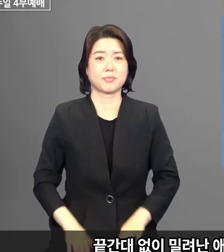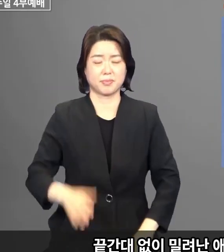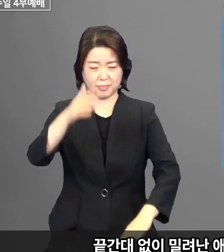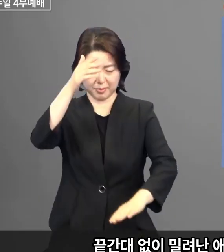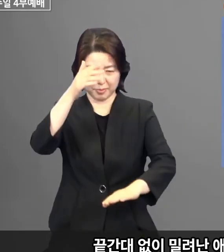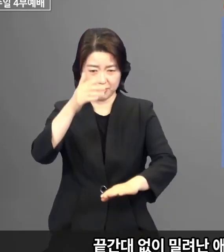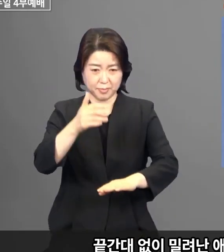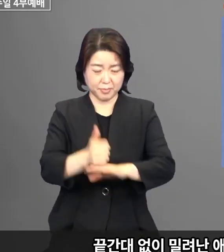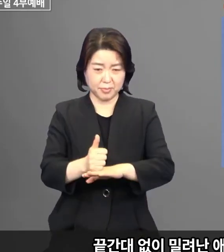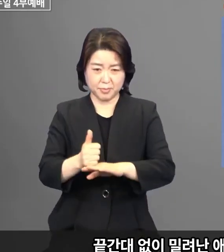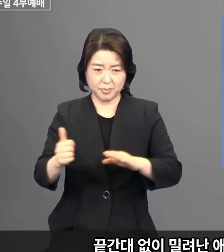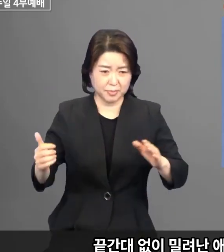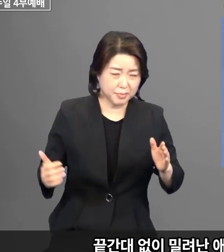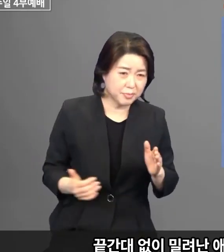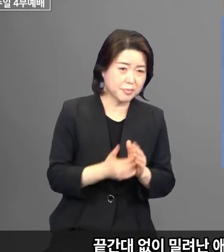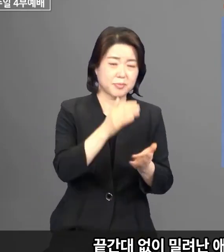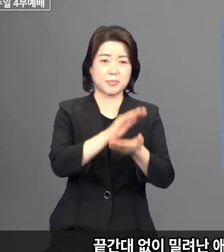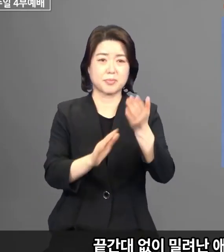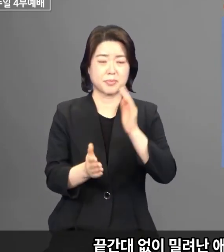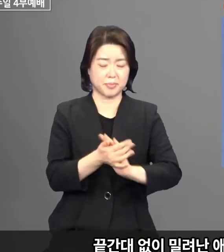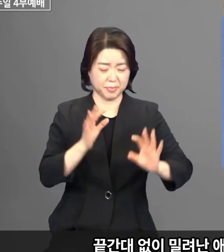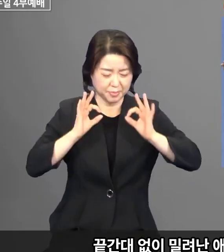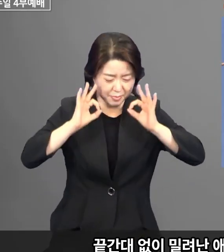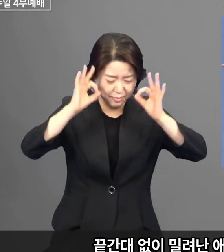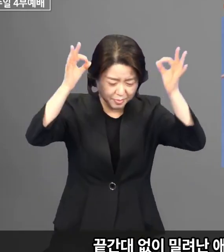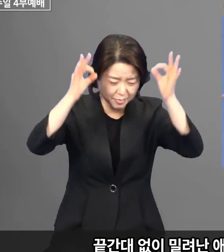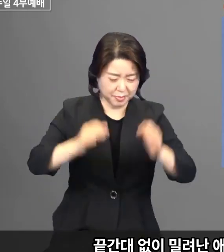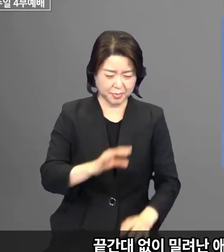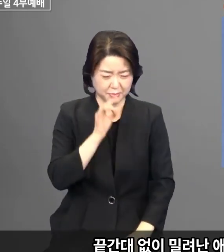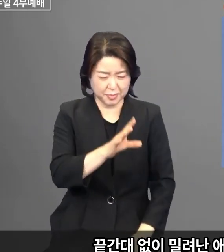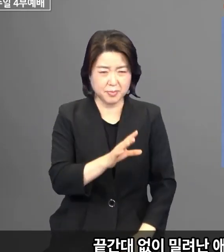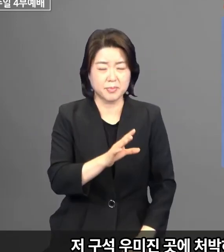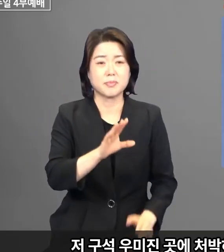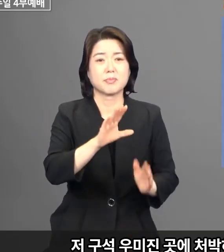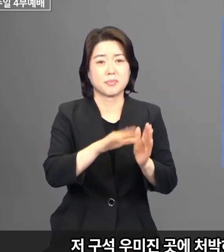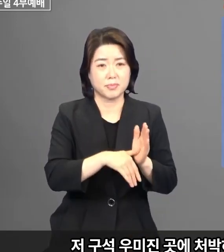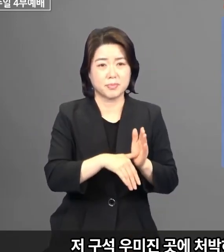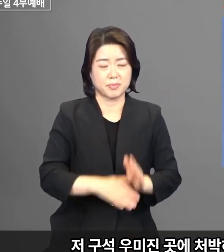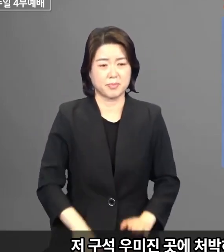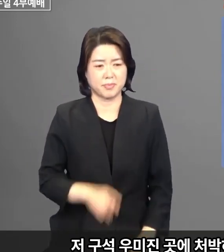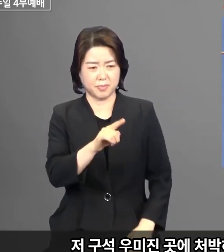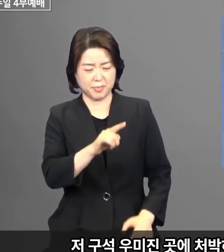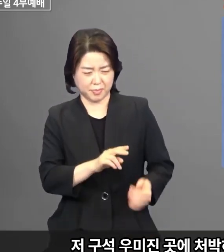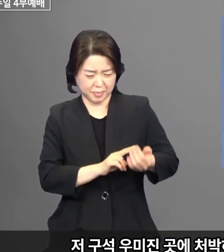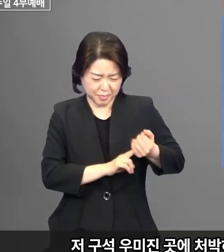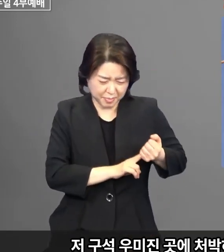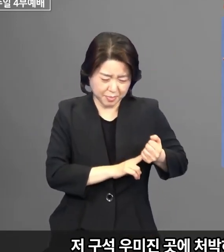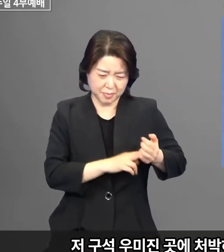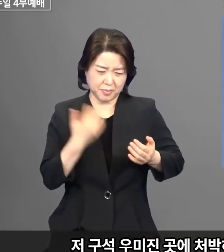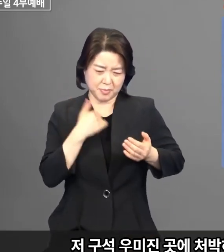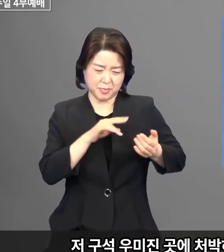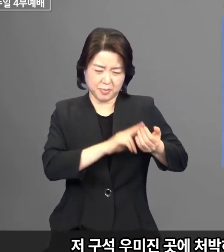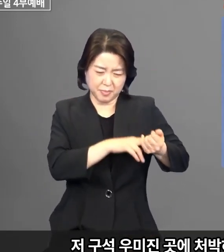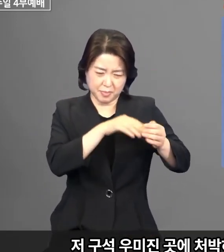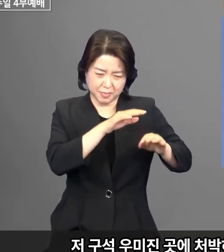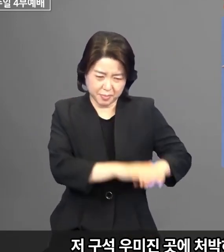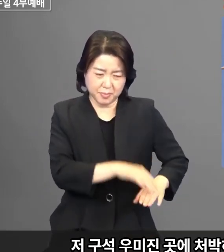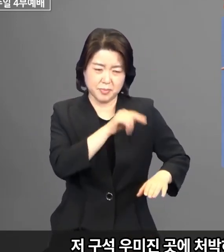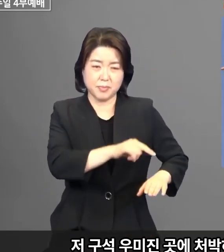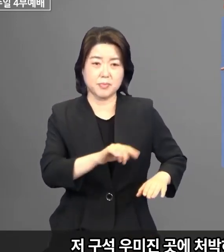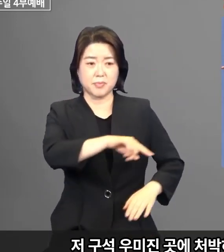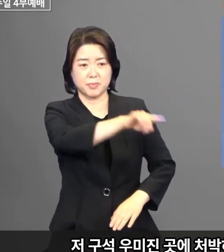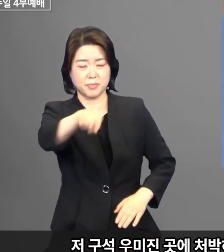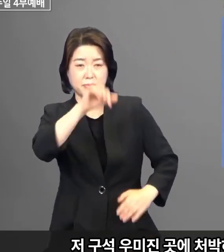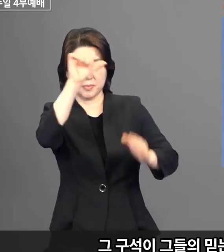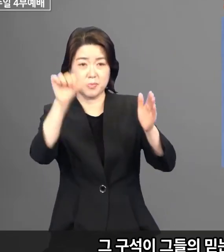끝간데 없이 밀려난, 애쓰고 애써도 잘 안 돼서 저 구석 우미진 곳에 처박혀 있는 그들의 인생